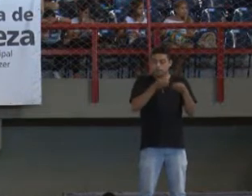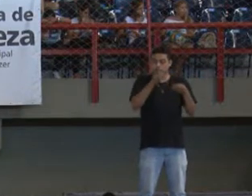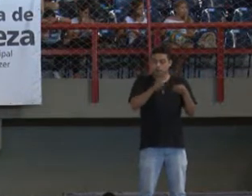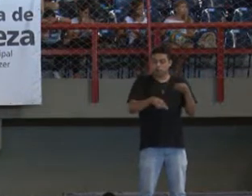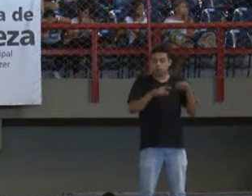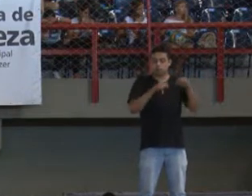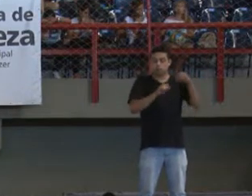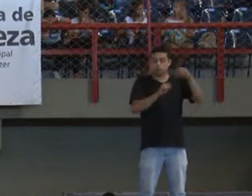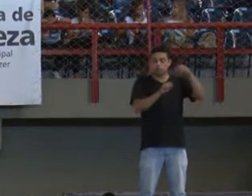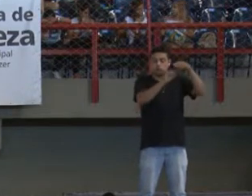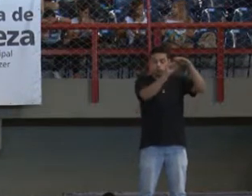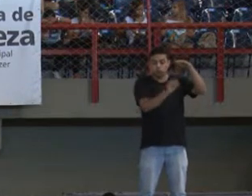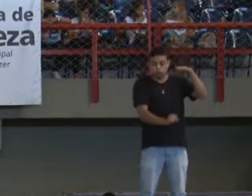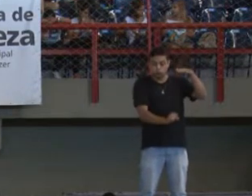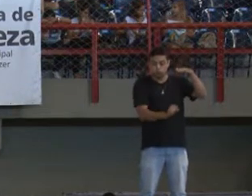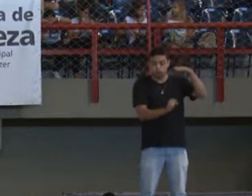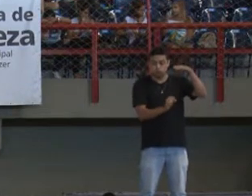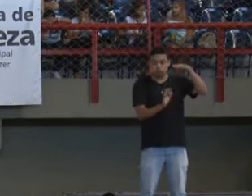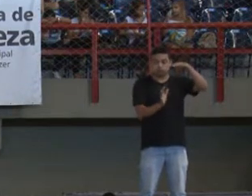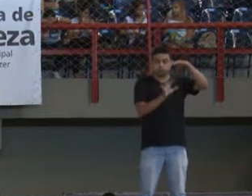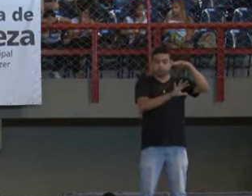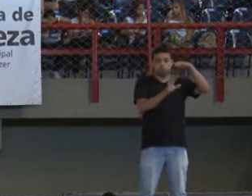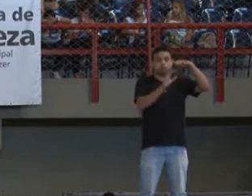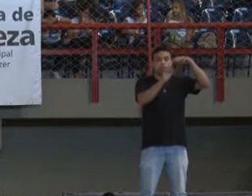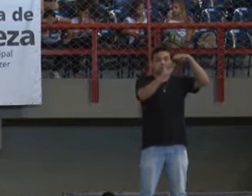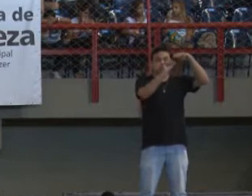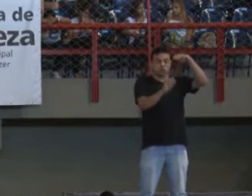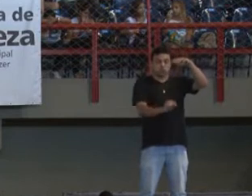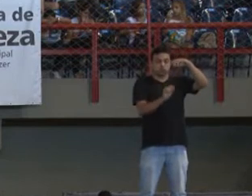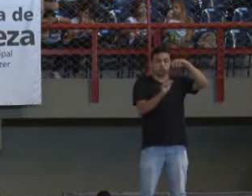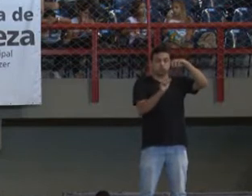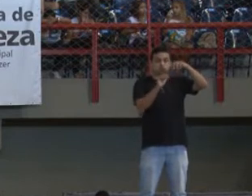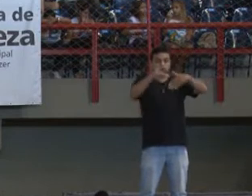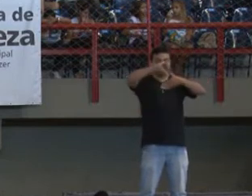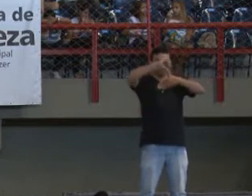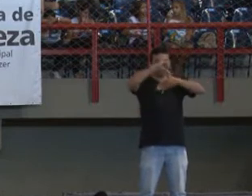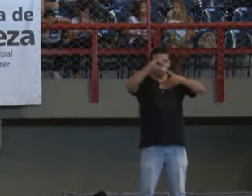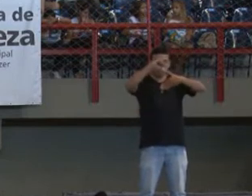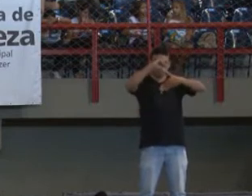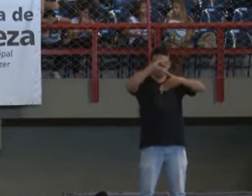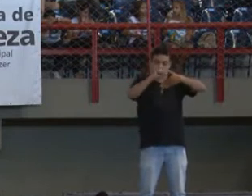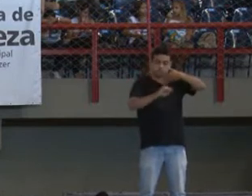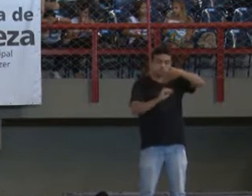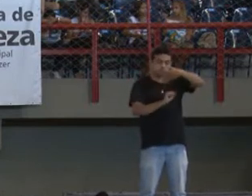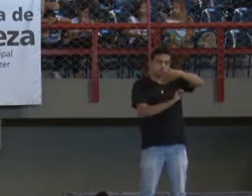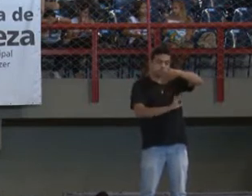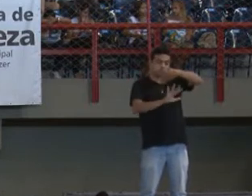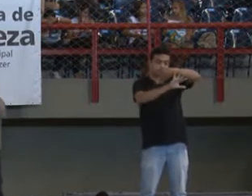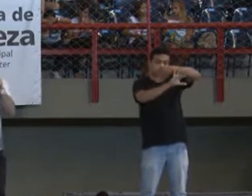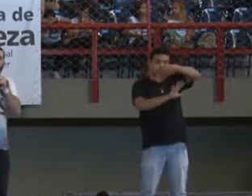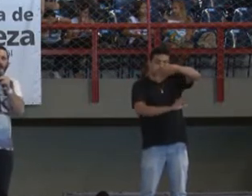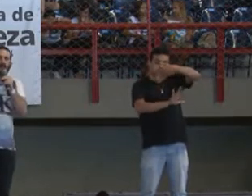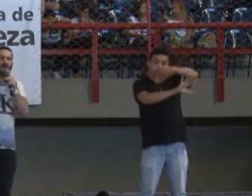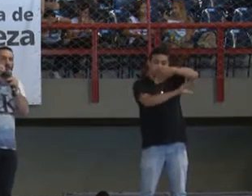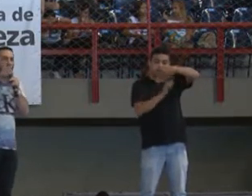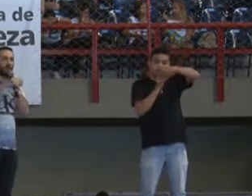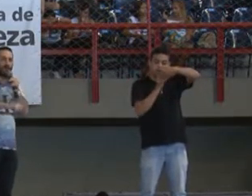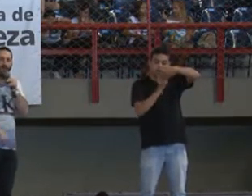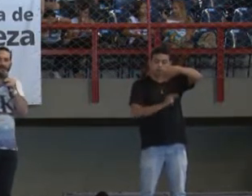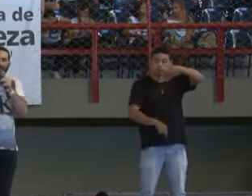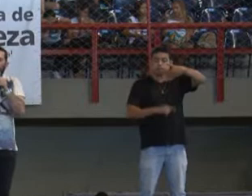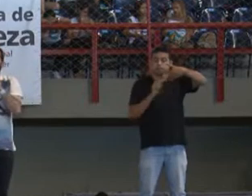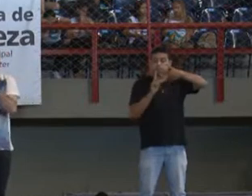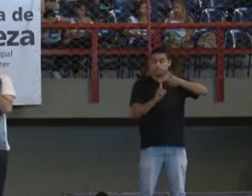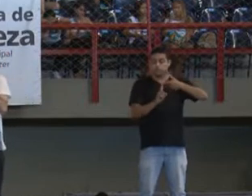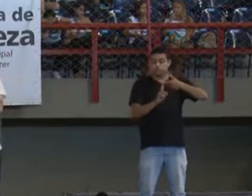América do Sul, no Pacífico, ali na Cordilheira dos Andes. Perfeito? Aí a segunda